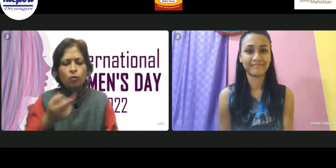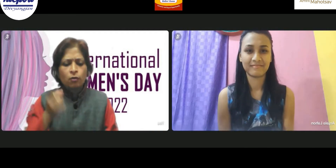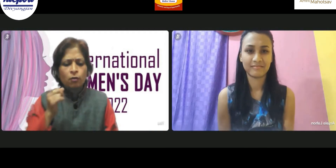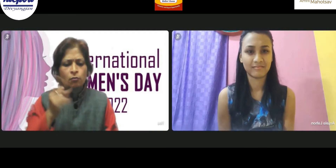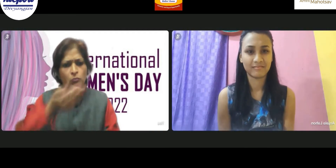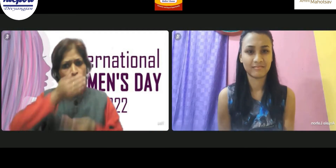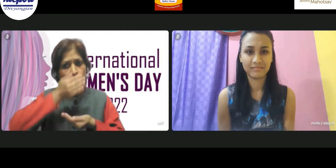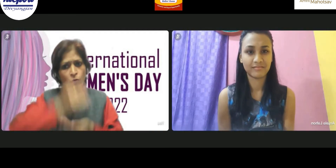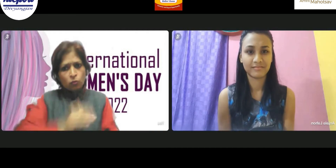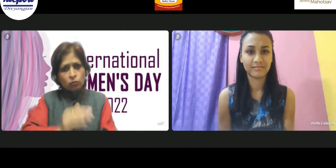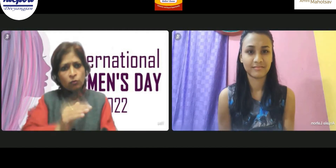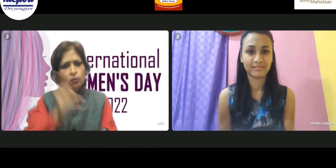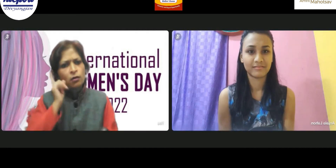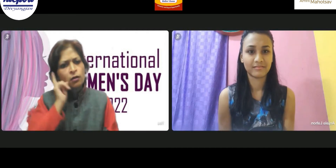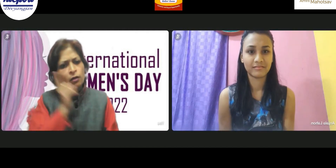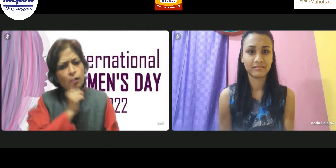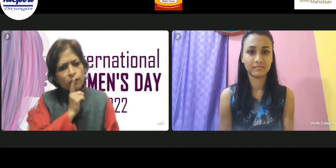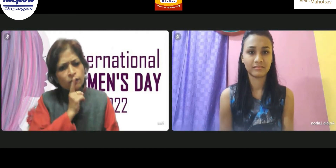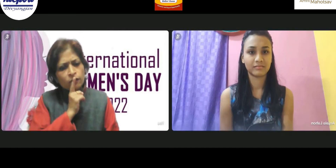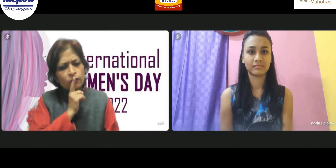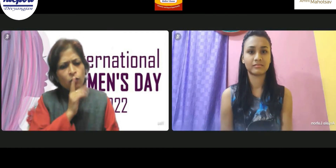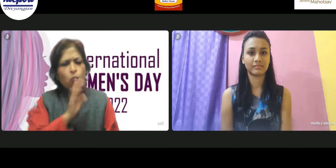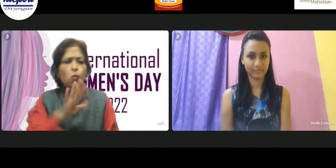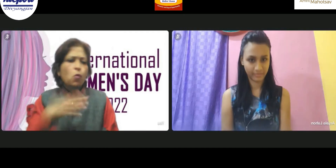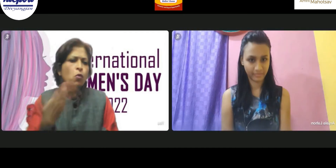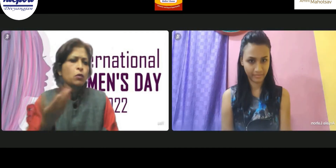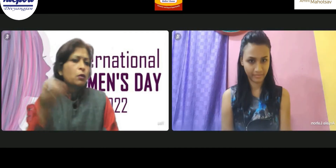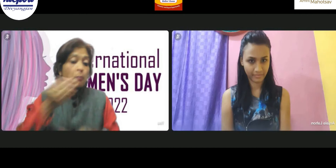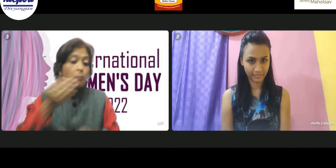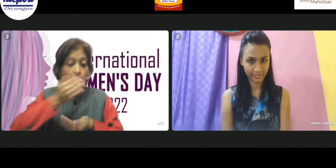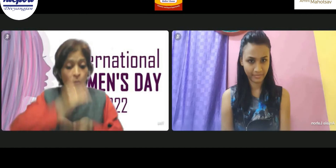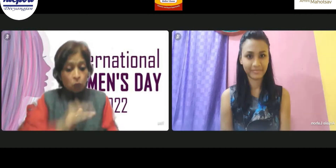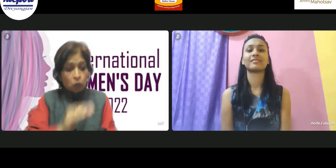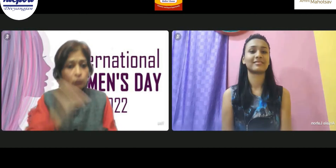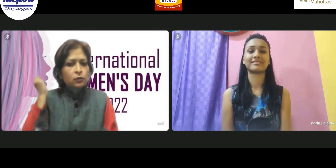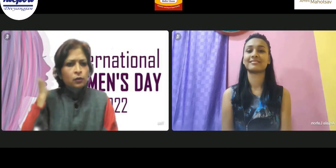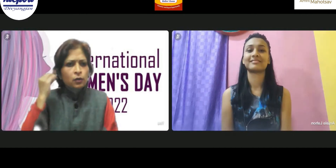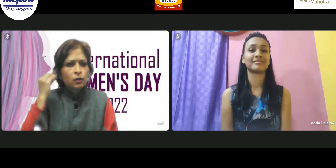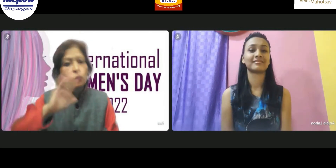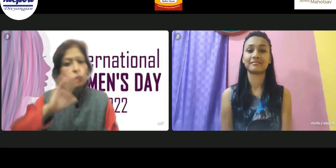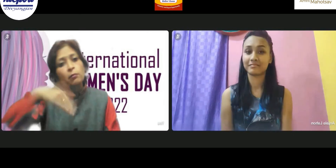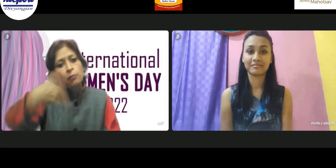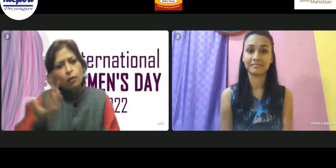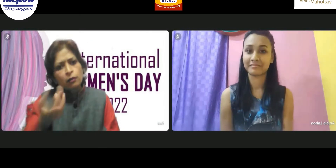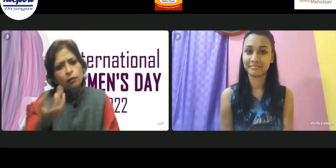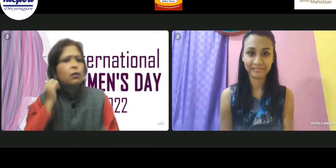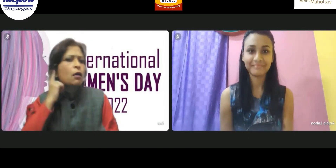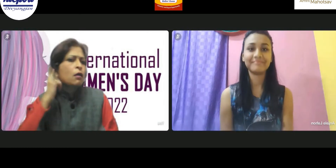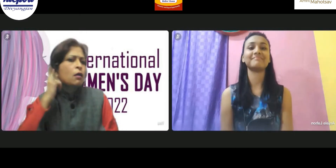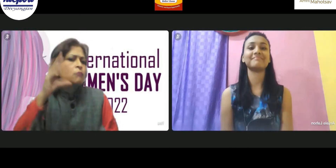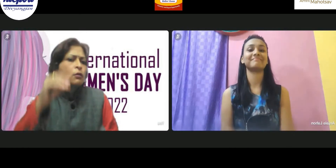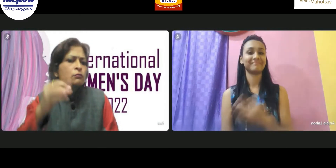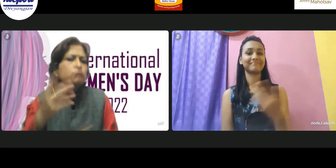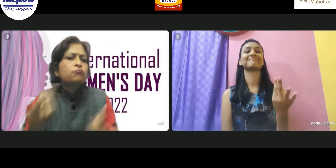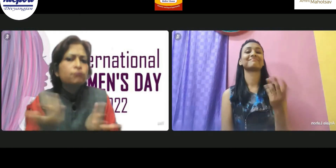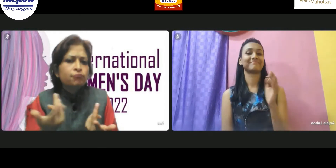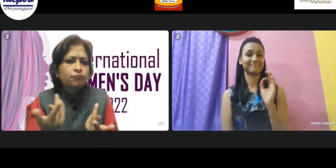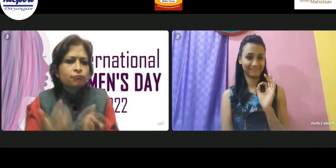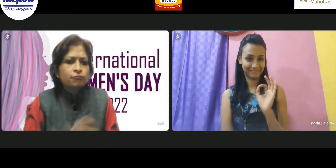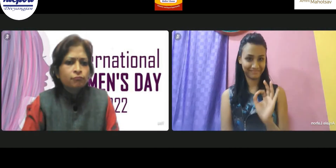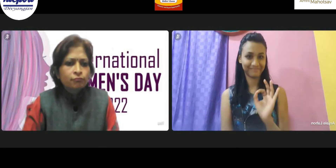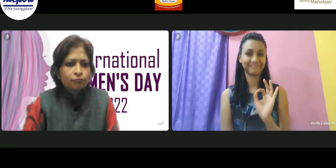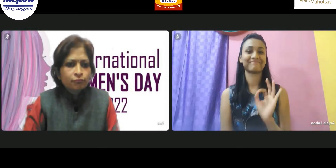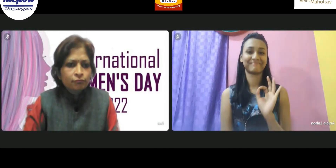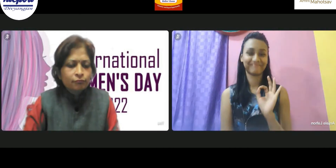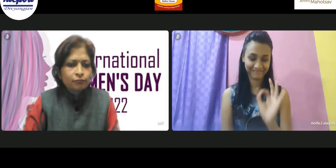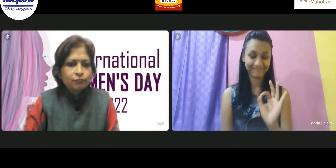एंजेला, क्या आप जन्म से बधिर थी या जन्म के समय आपको सुनाई देता था और बाद में आपको श्रवण